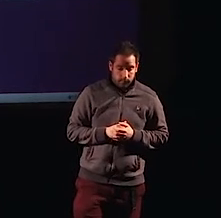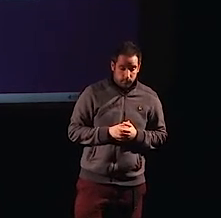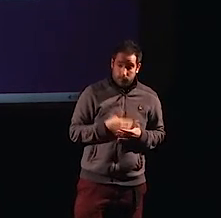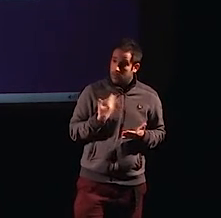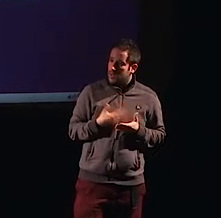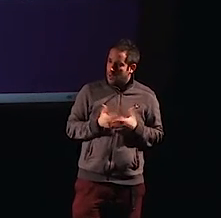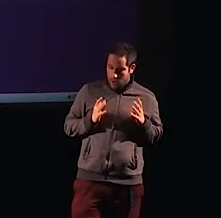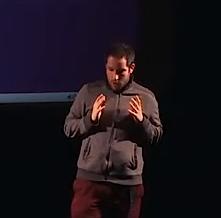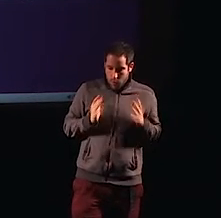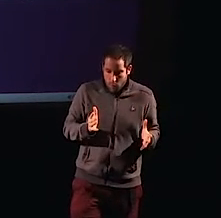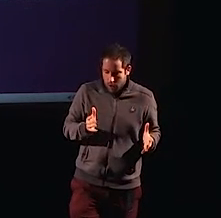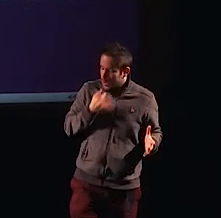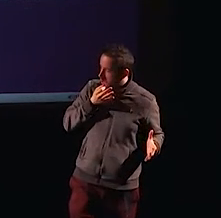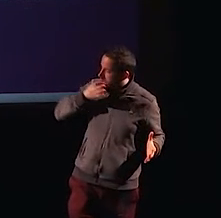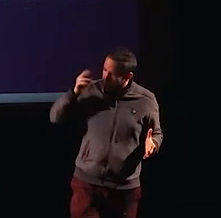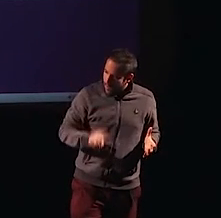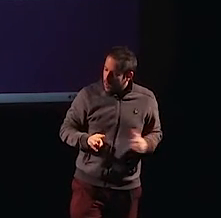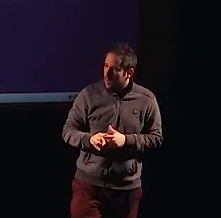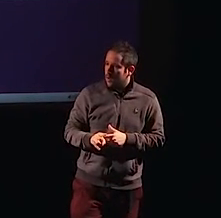ce courage de la vérité,